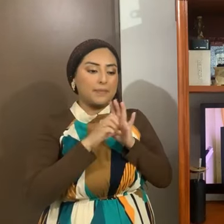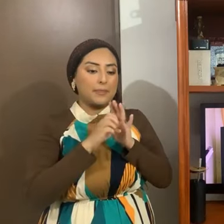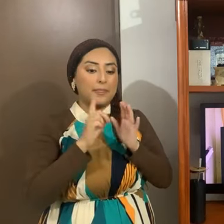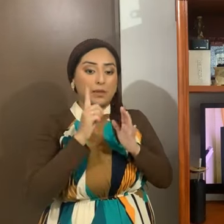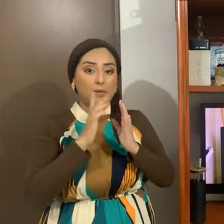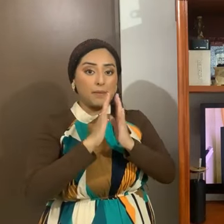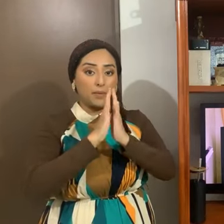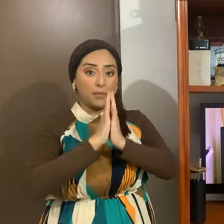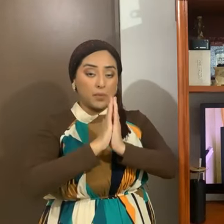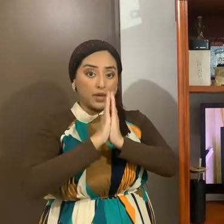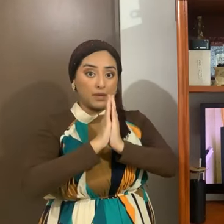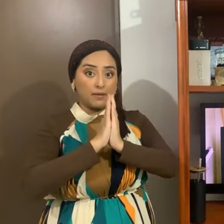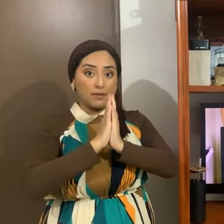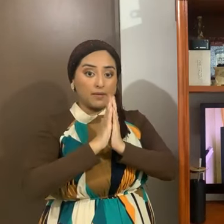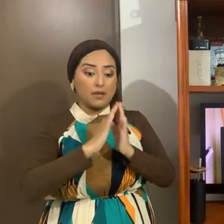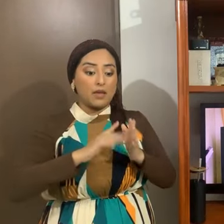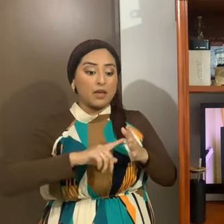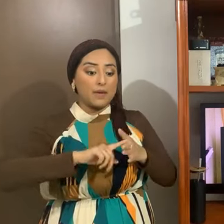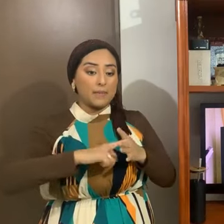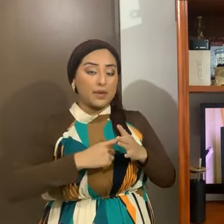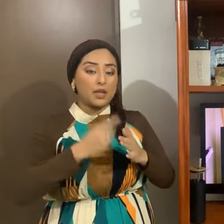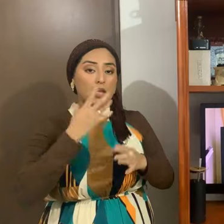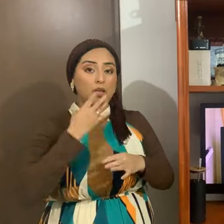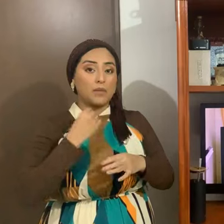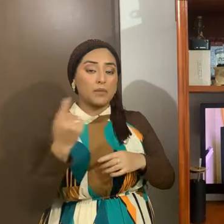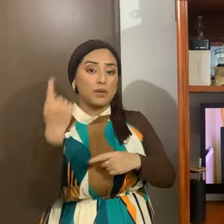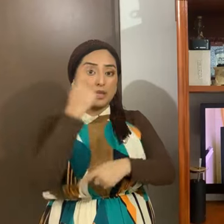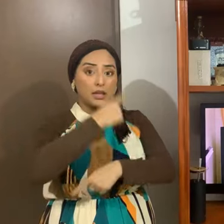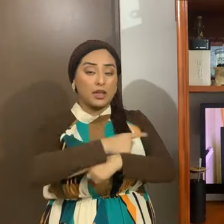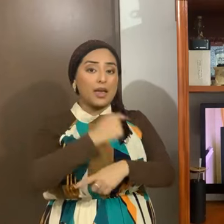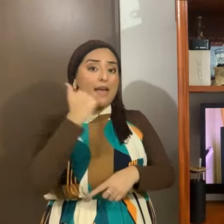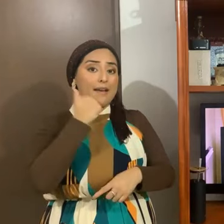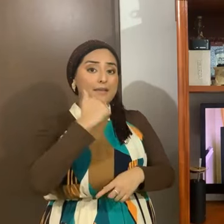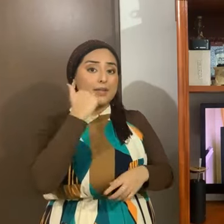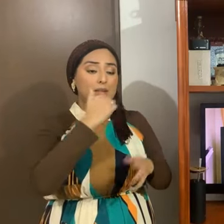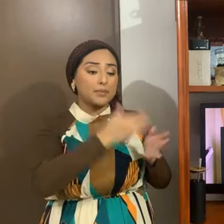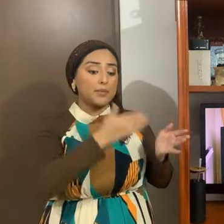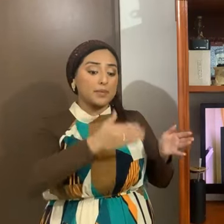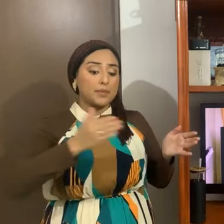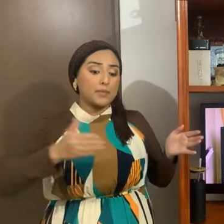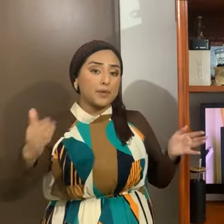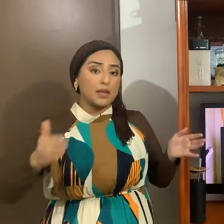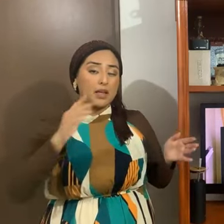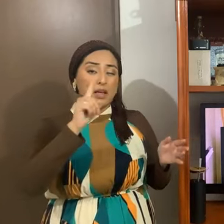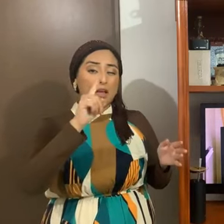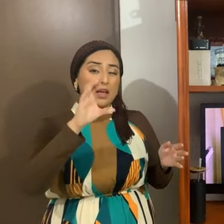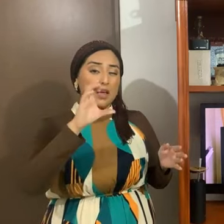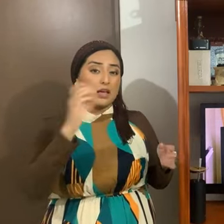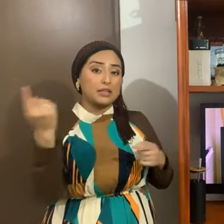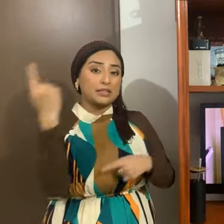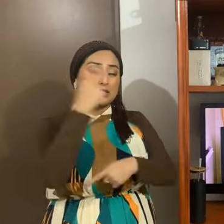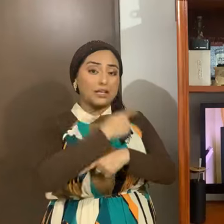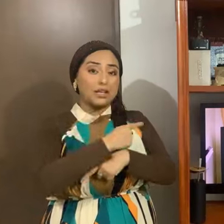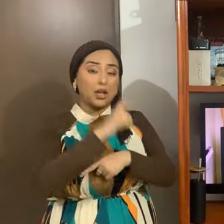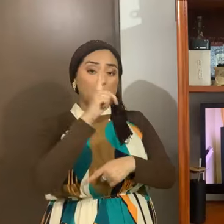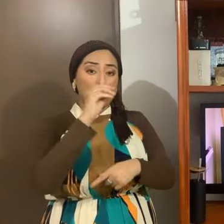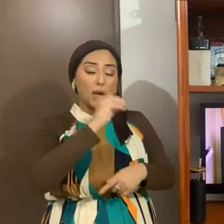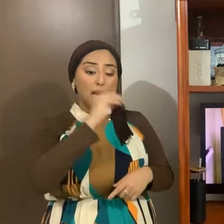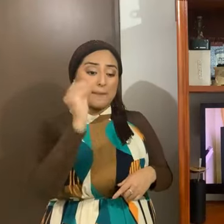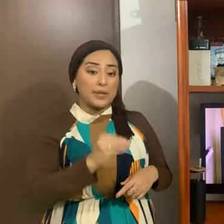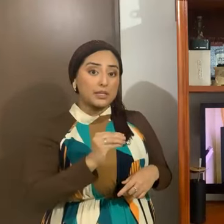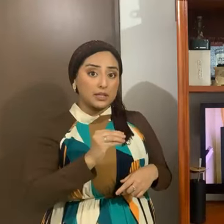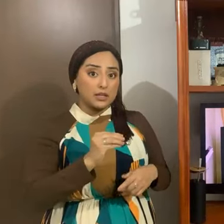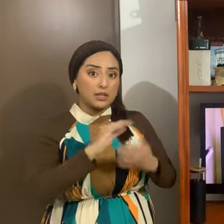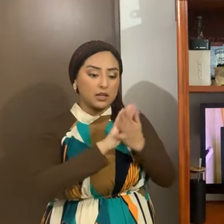una oración al inicio del día hebreo todos los días, en 100 días ese